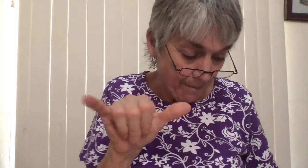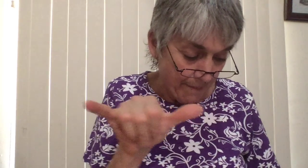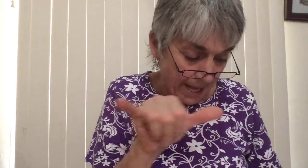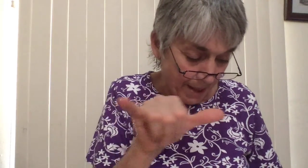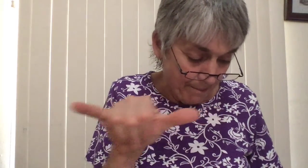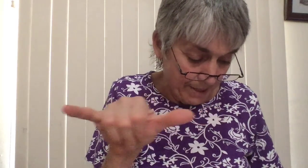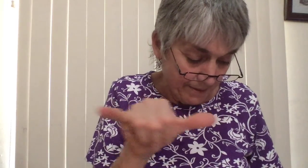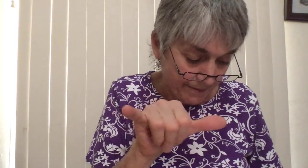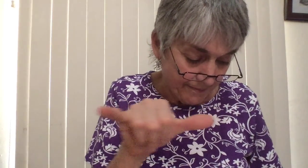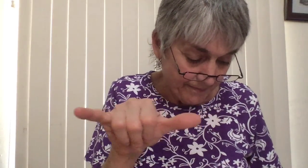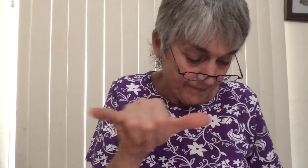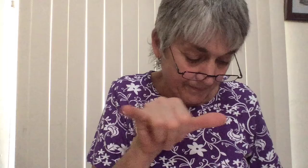même,